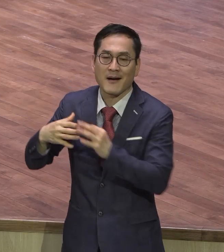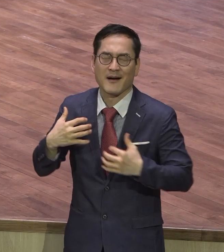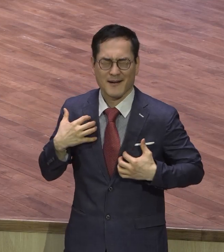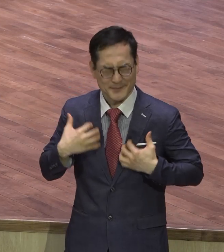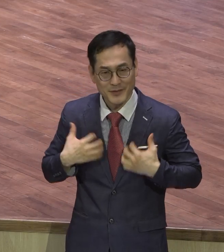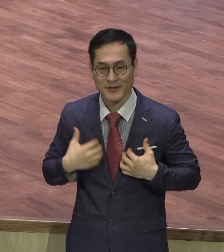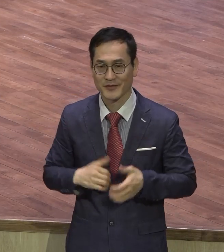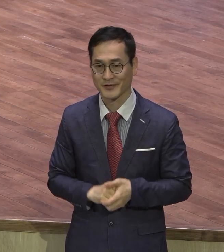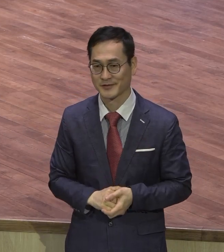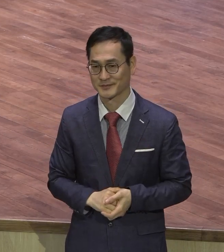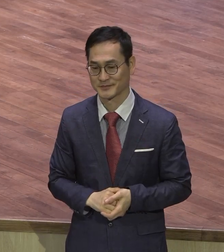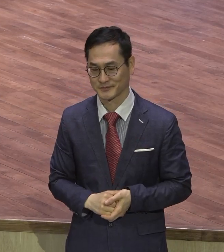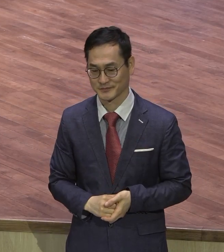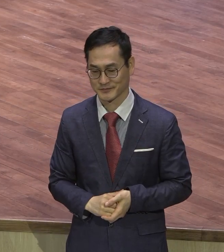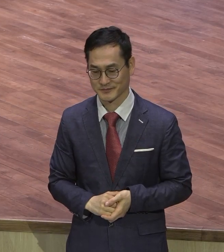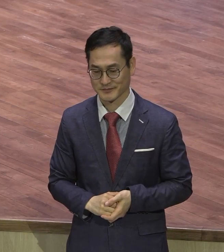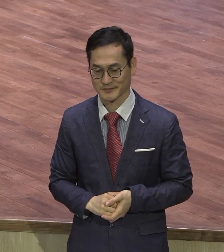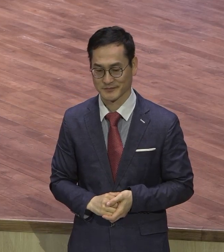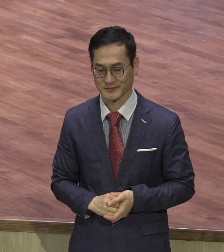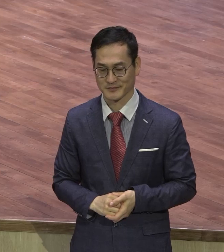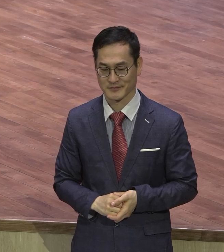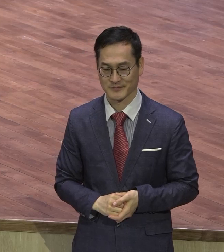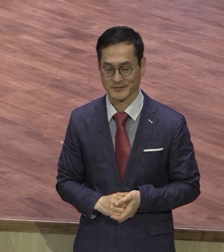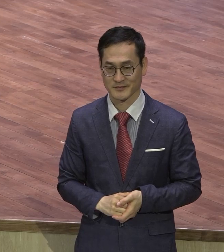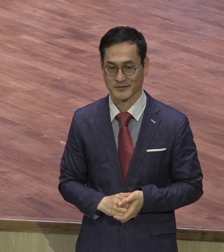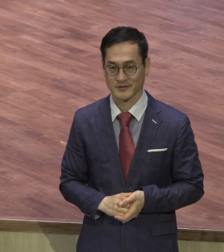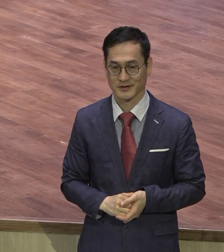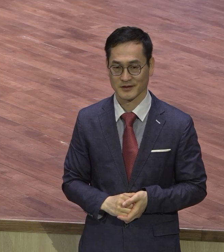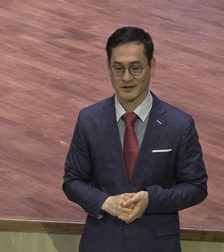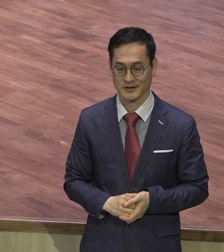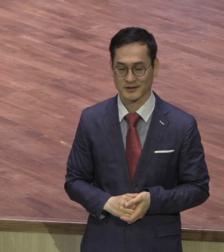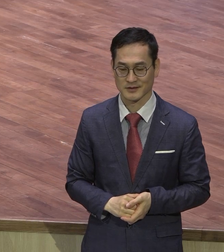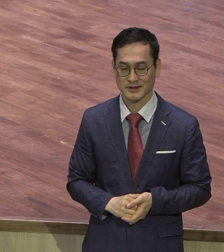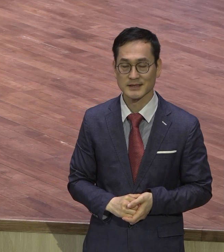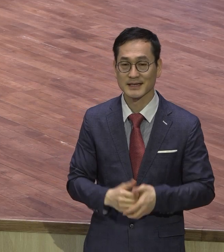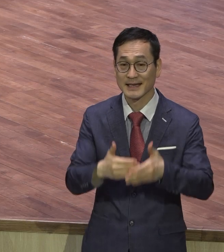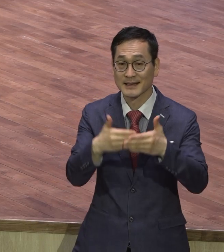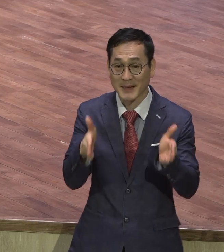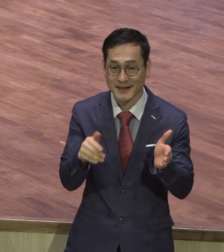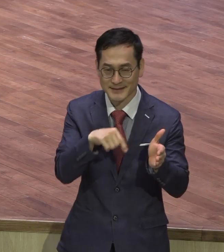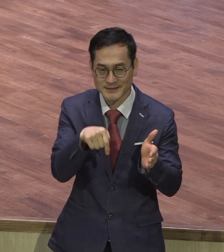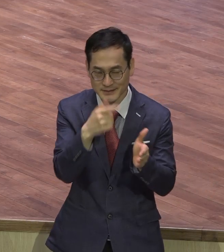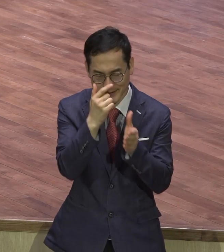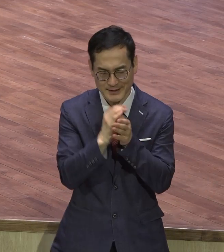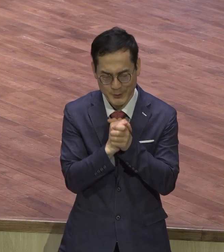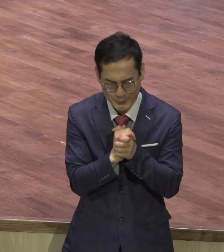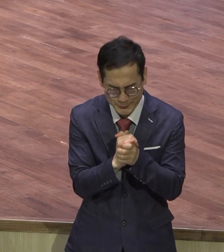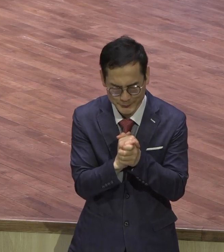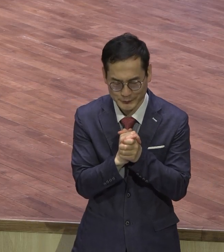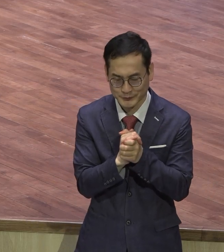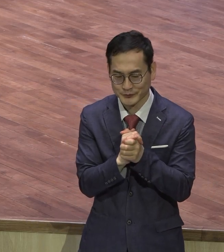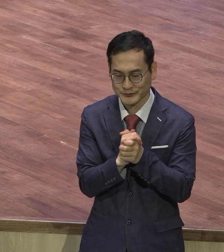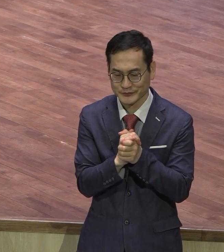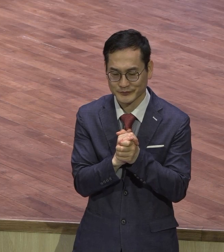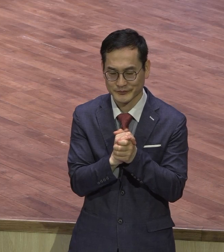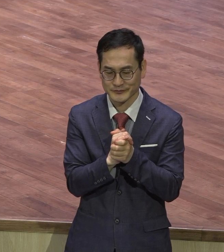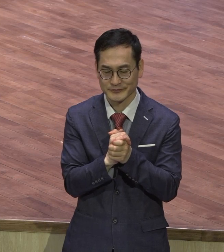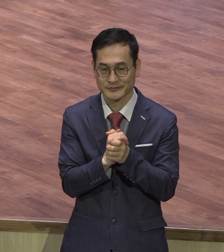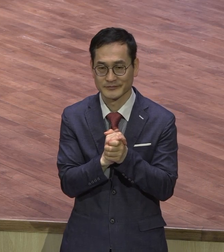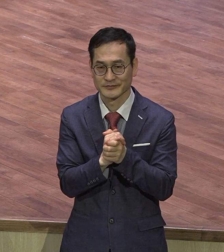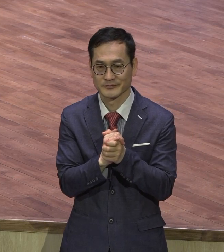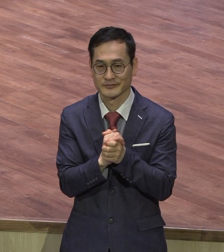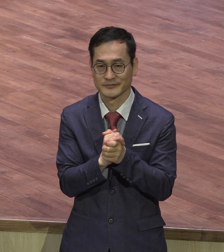나와의 단둘이 골방 만들어서 그렇게 기도하면서 그런 이면계약 만들면서 하나님 앞에 헌금도 하나님 드리는 것도